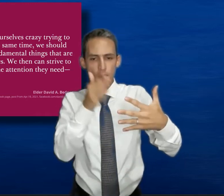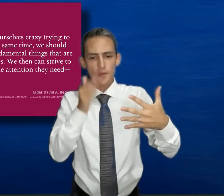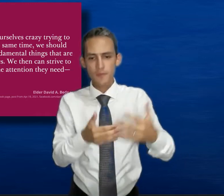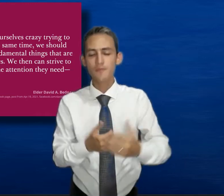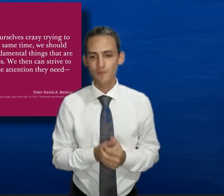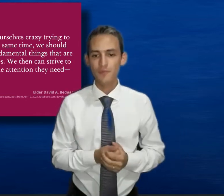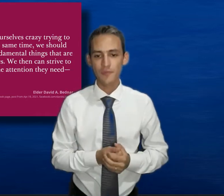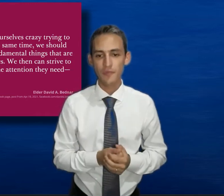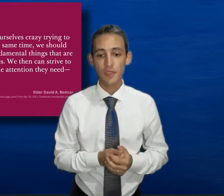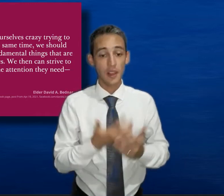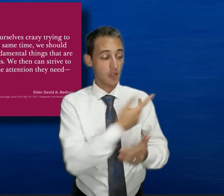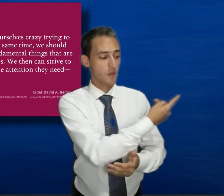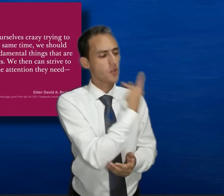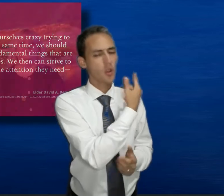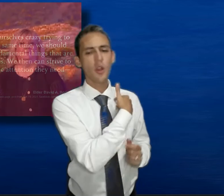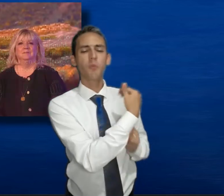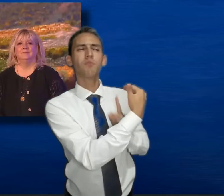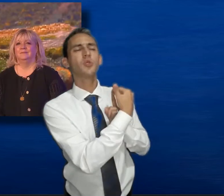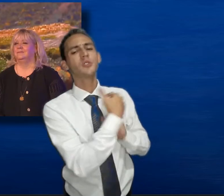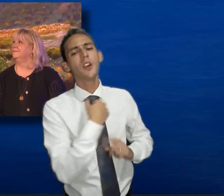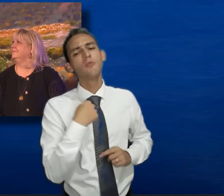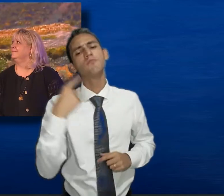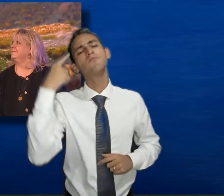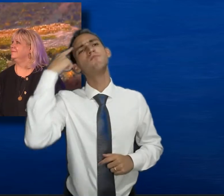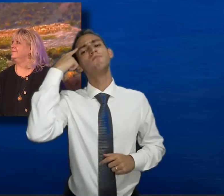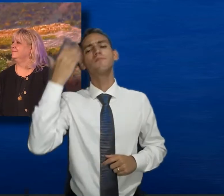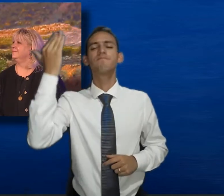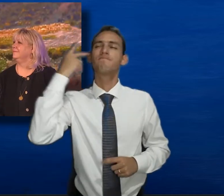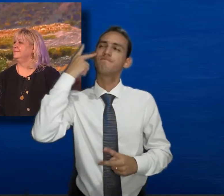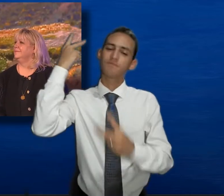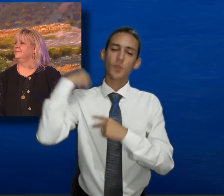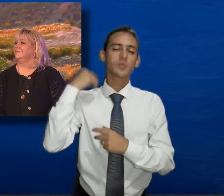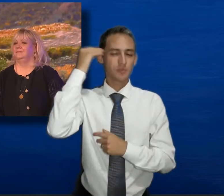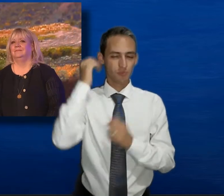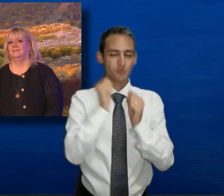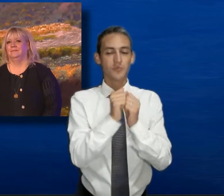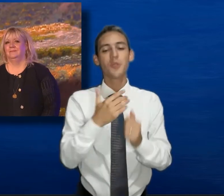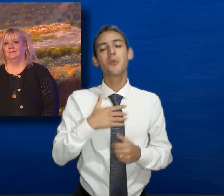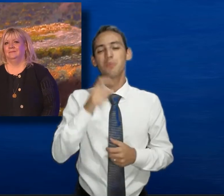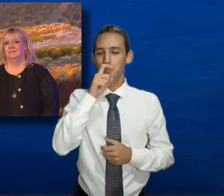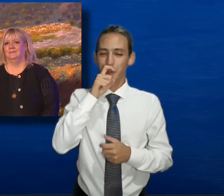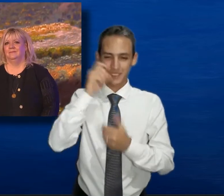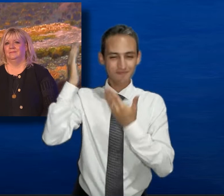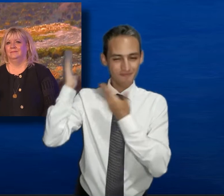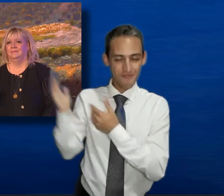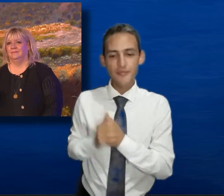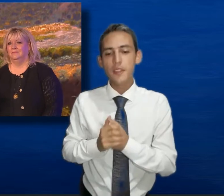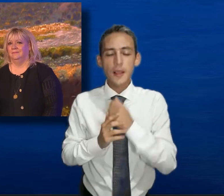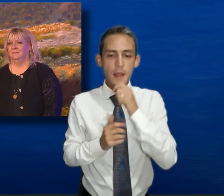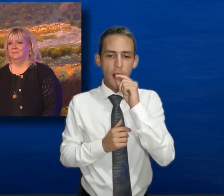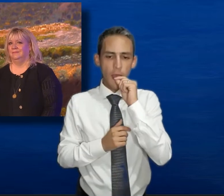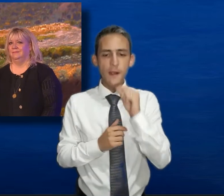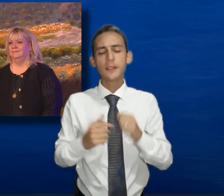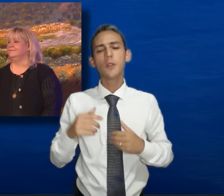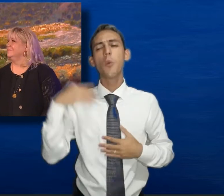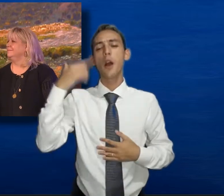dar a cada uma delas a atenção de que precisam, uma de cada vez. Lisa, isso me faz lembrar uma experiência pessoal muito memorável que tive com